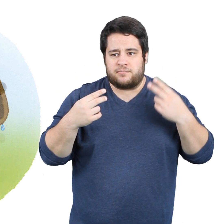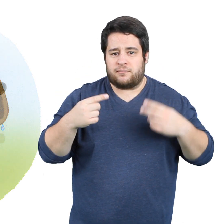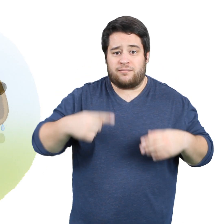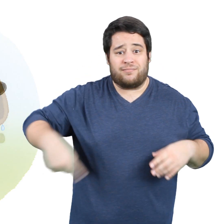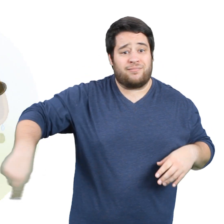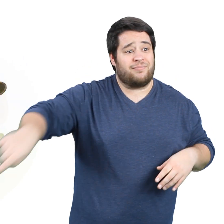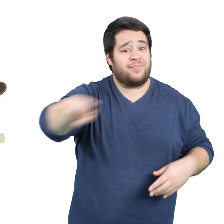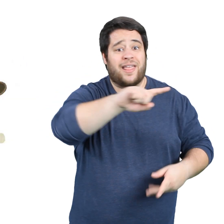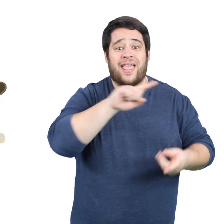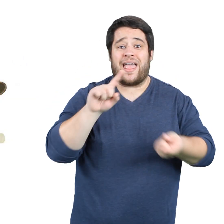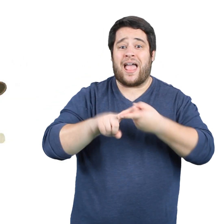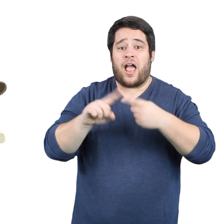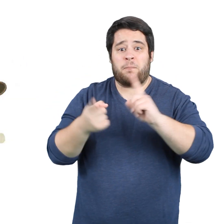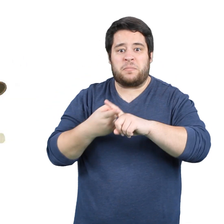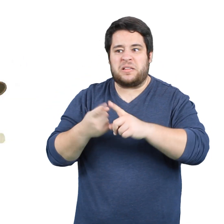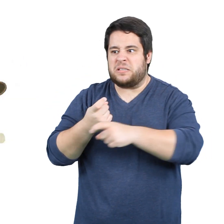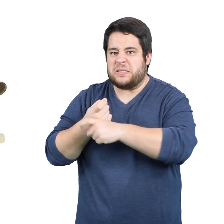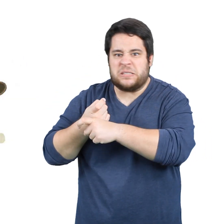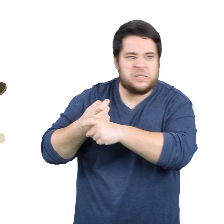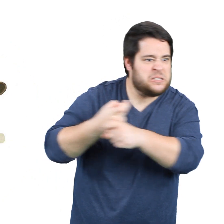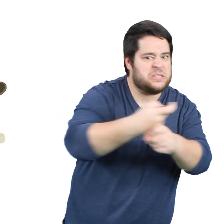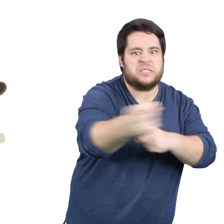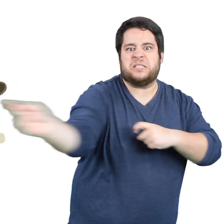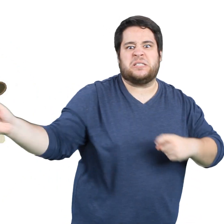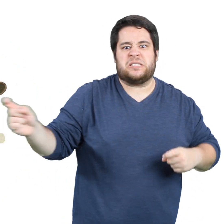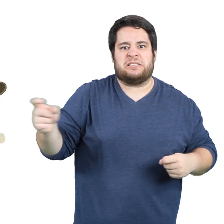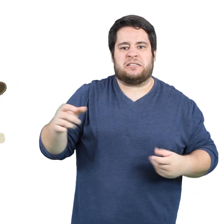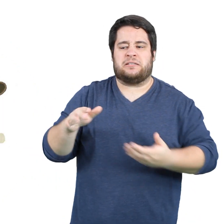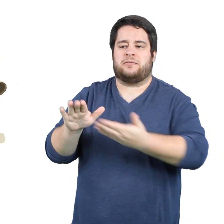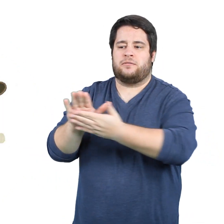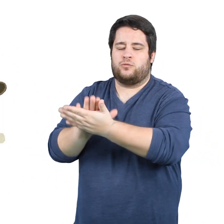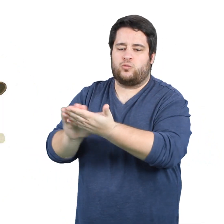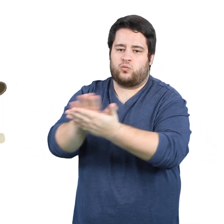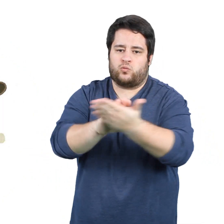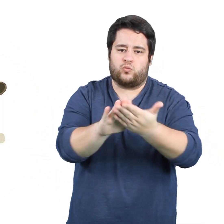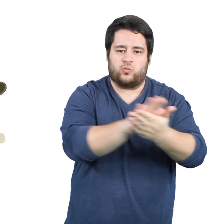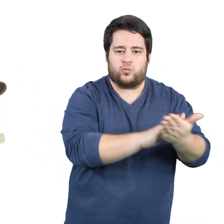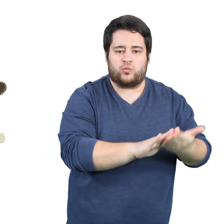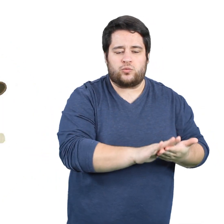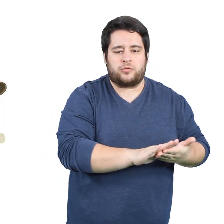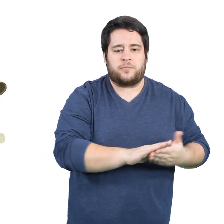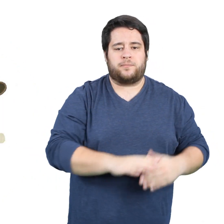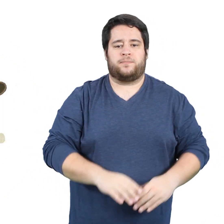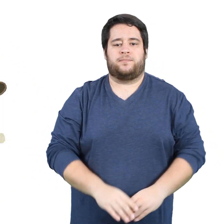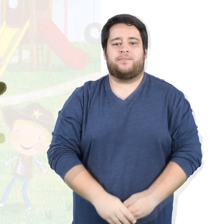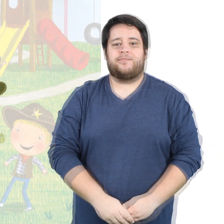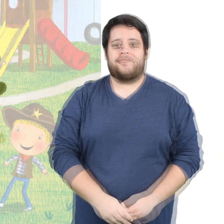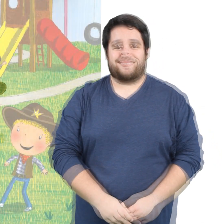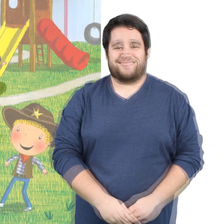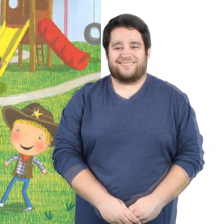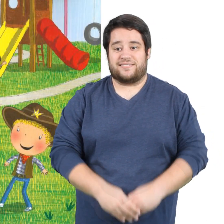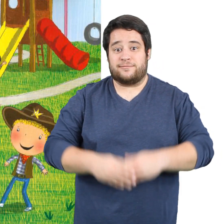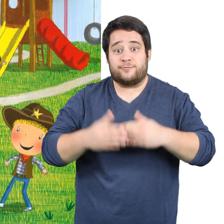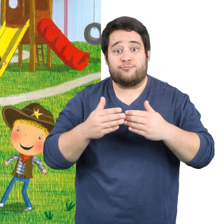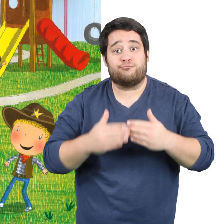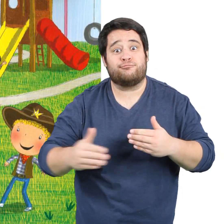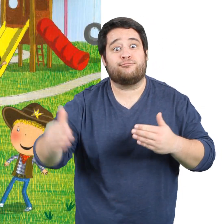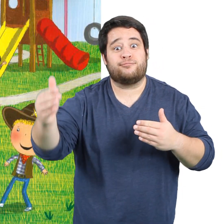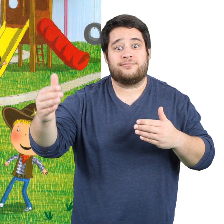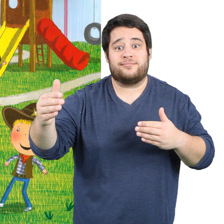Il décida aussitôt de s'excuser auprès de tous ceux qui l'avaient embêté. À partir de ce